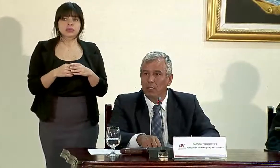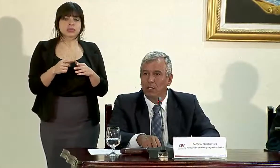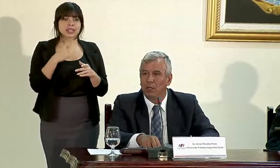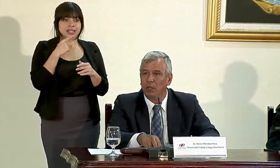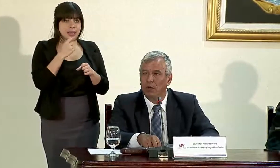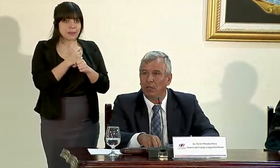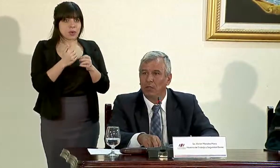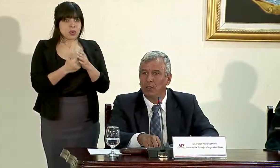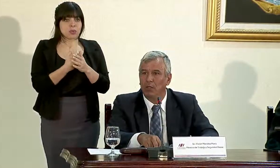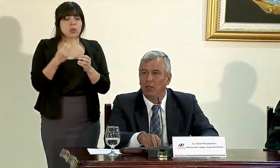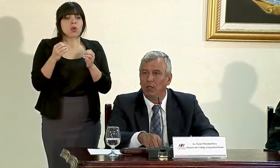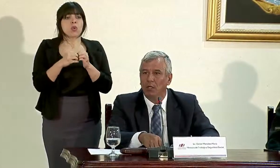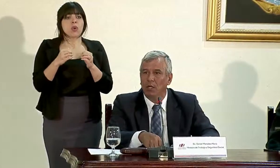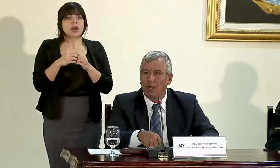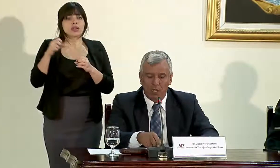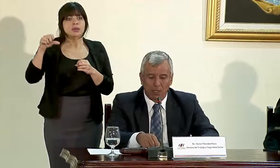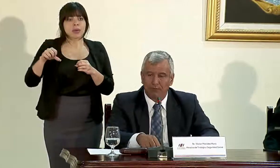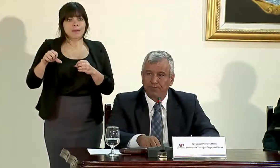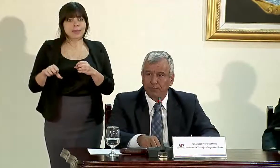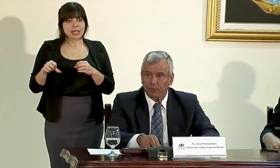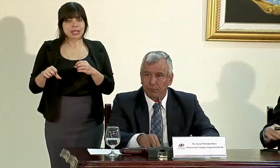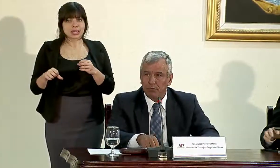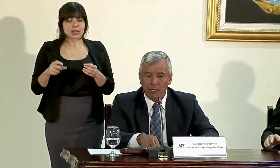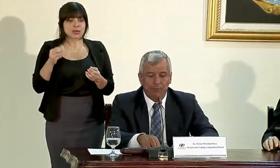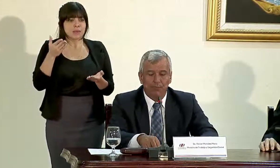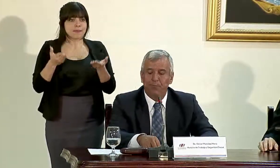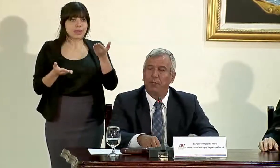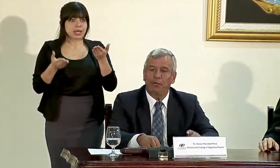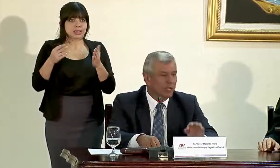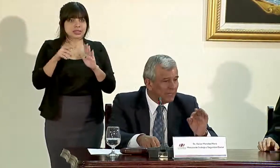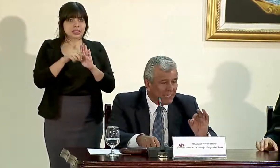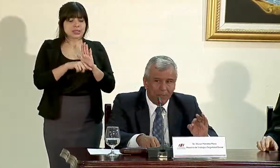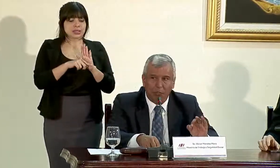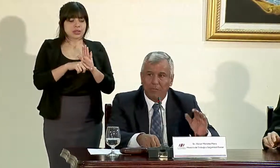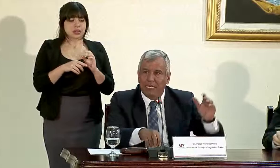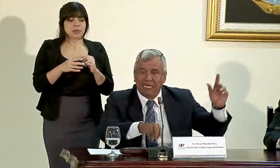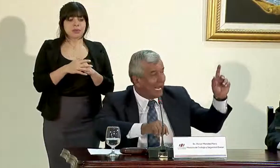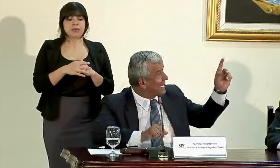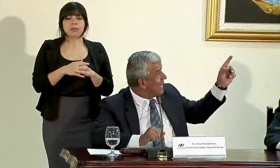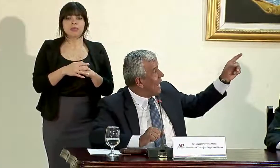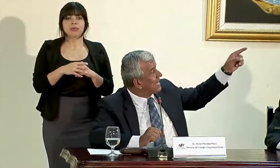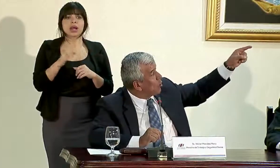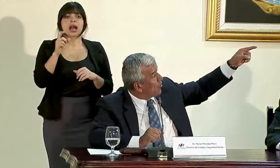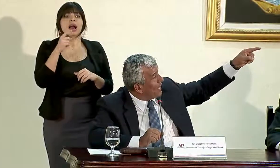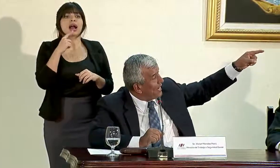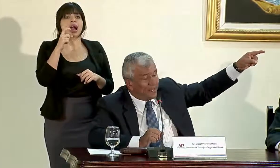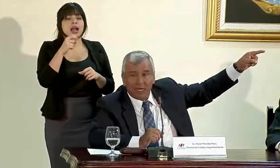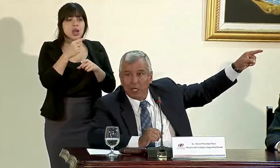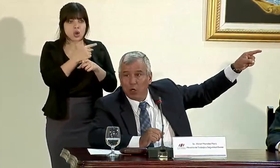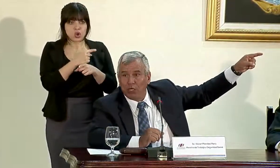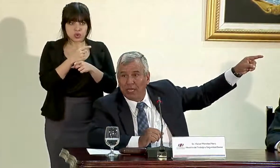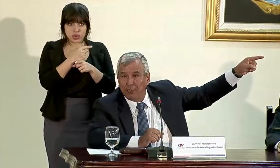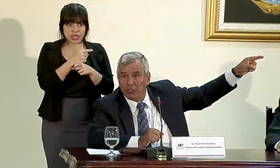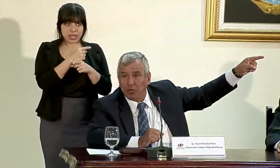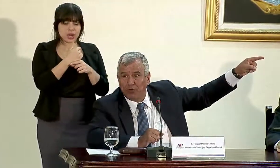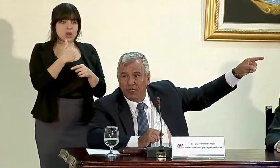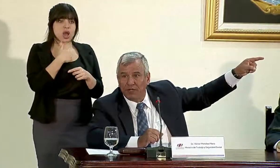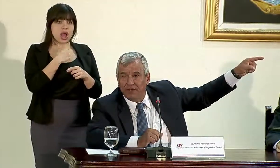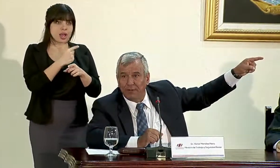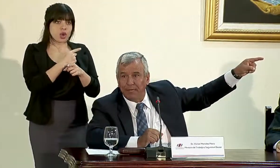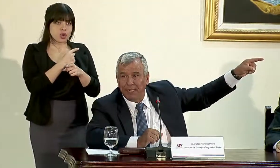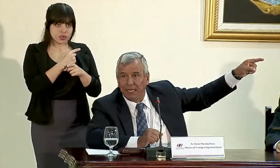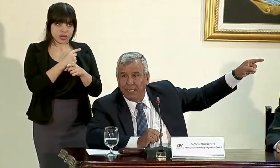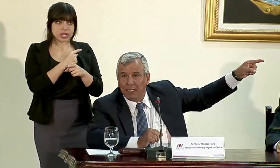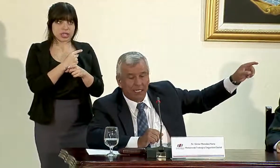empleos nuevos, pero ¿cuántos más vamos a tener que perder? Y al final el balance va a ser negativo. Pero perdón, nada más termino. No, hay que corregir lo que tenemos que